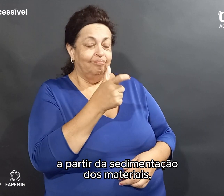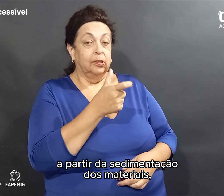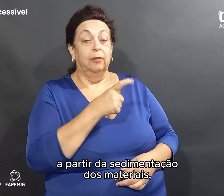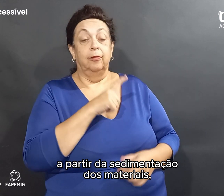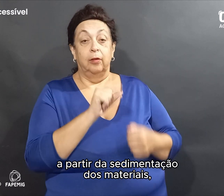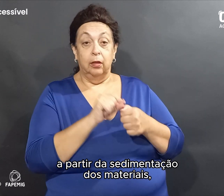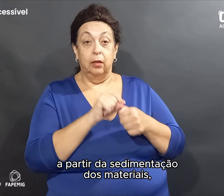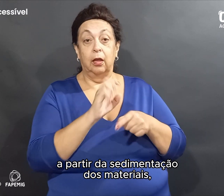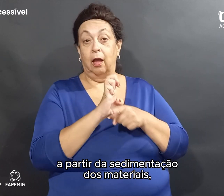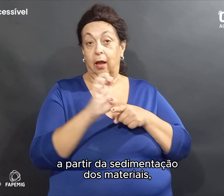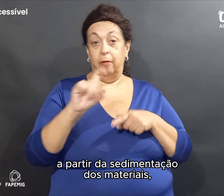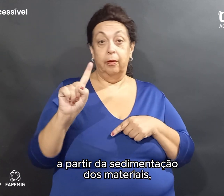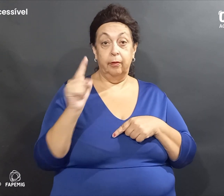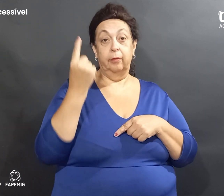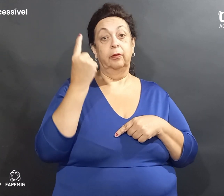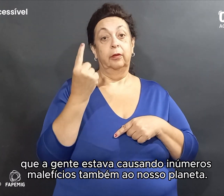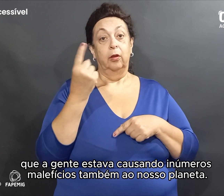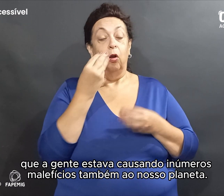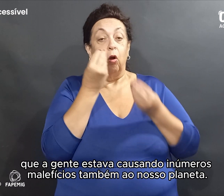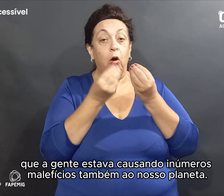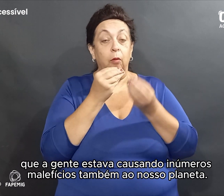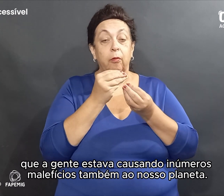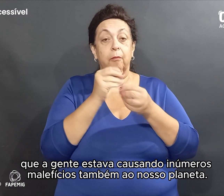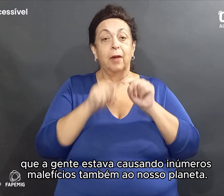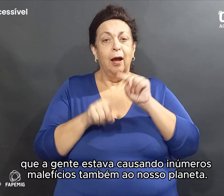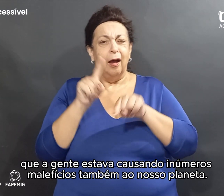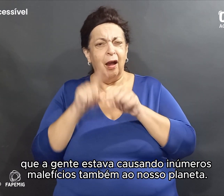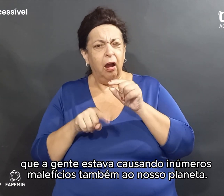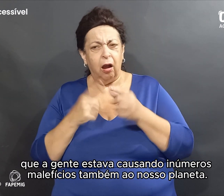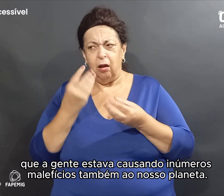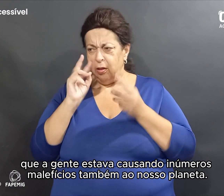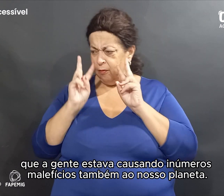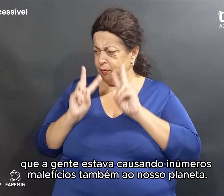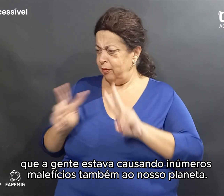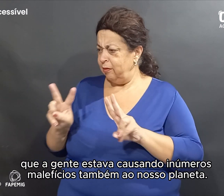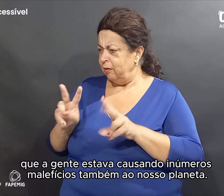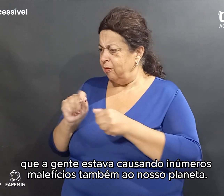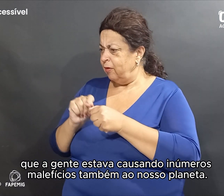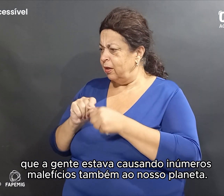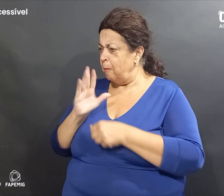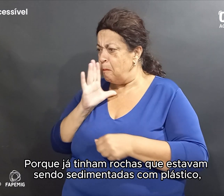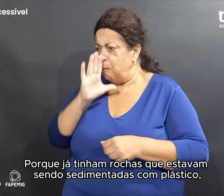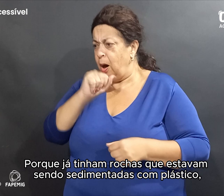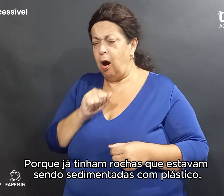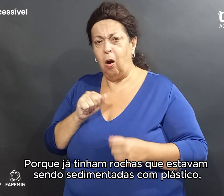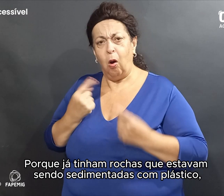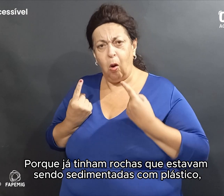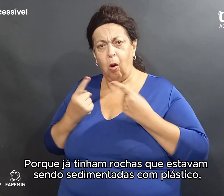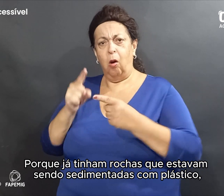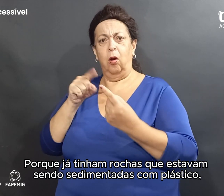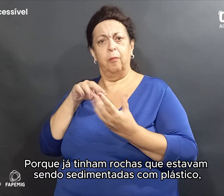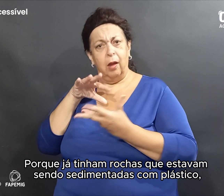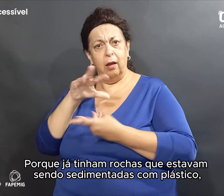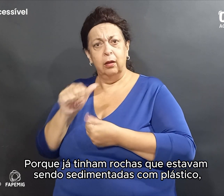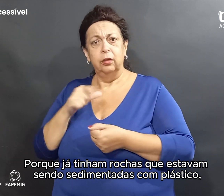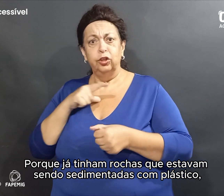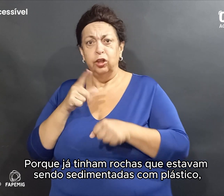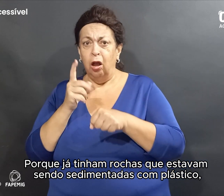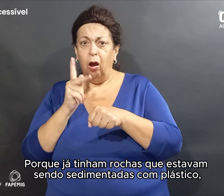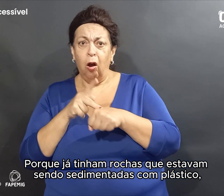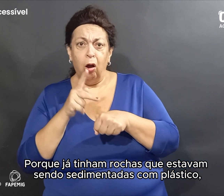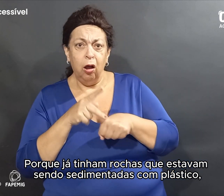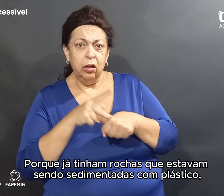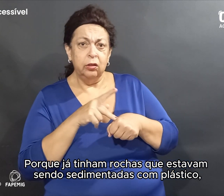da sedimentação dos materiais que a gente estava causando inúmeros malefícios também ao nosso planeta, porque já tinha rochas que estavam